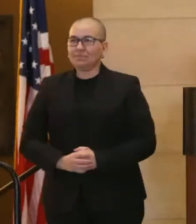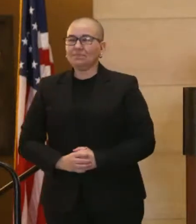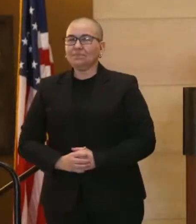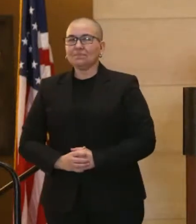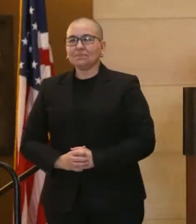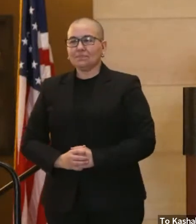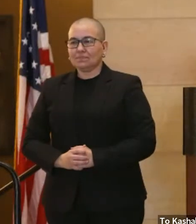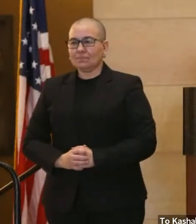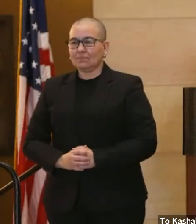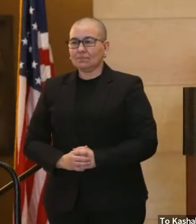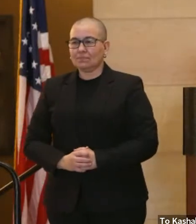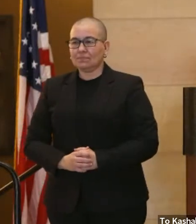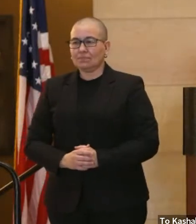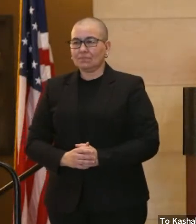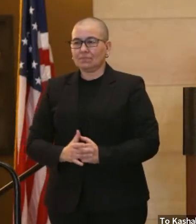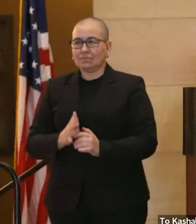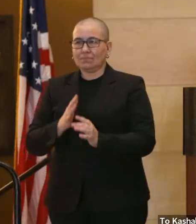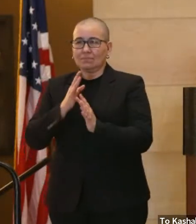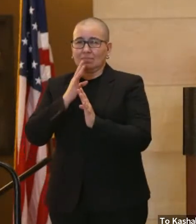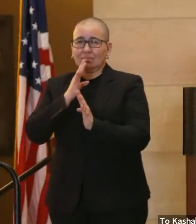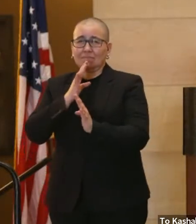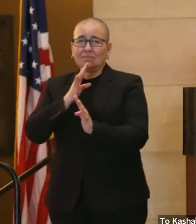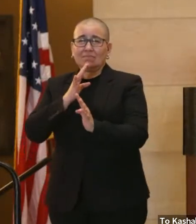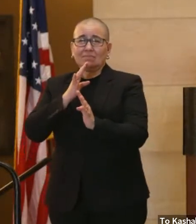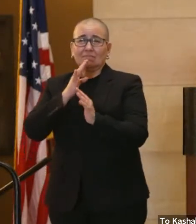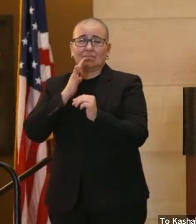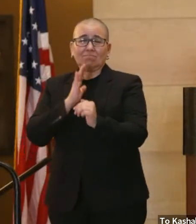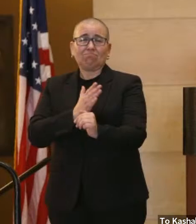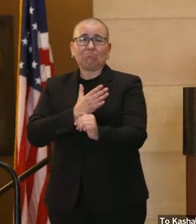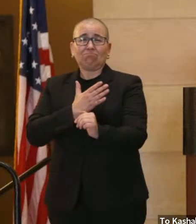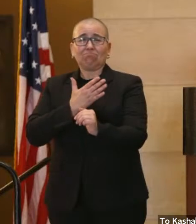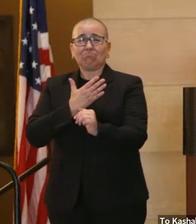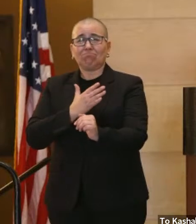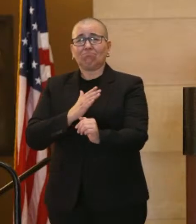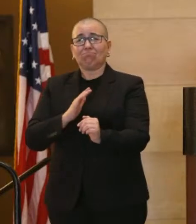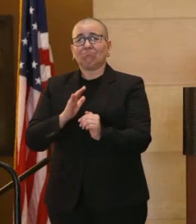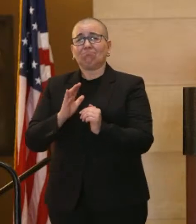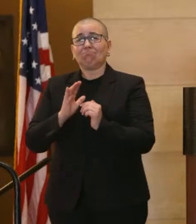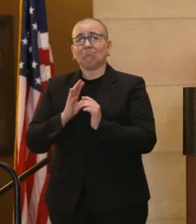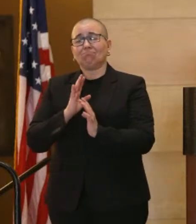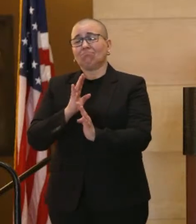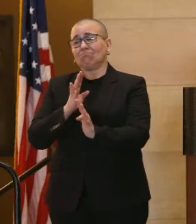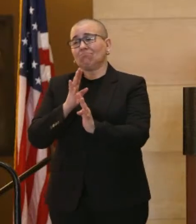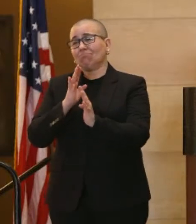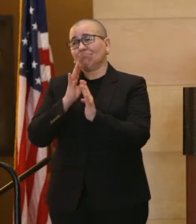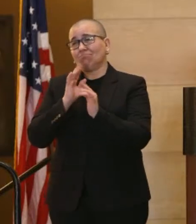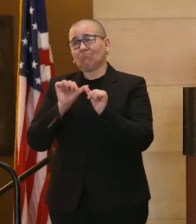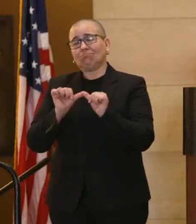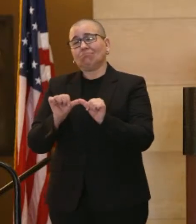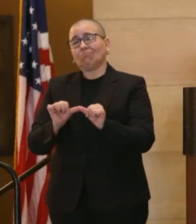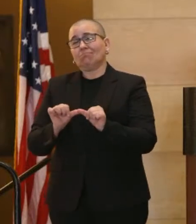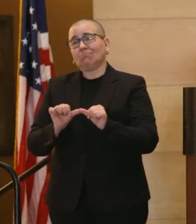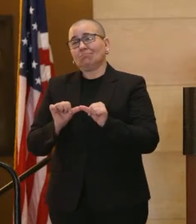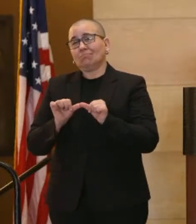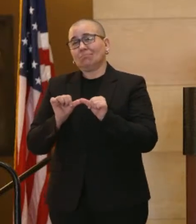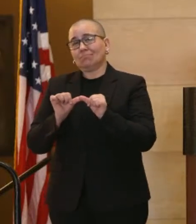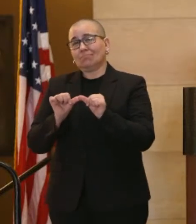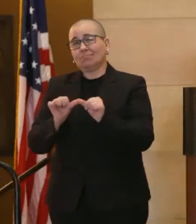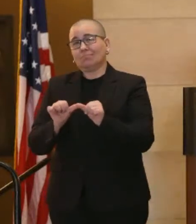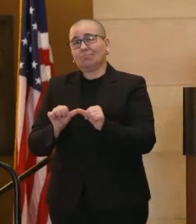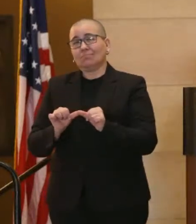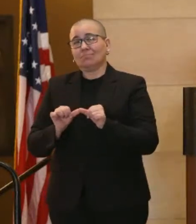Way ya hey yay, way ya hey yay, way ya ya hey